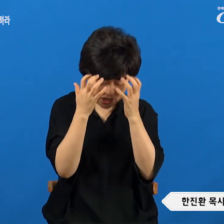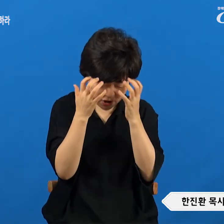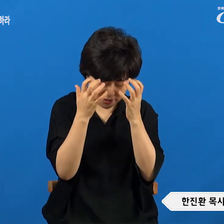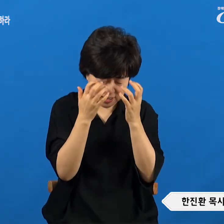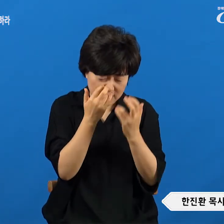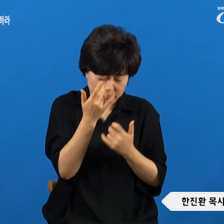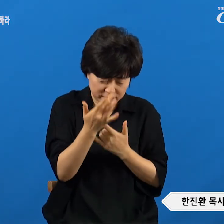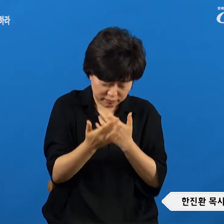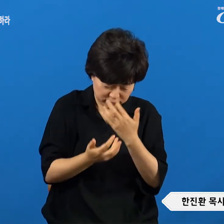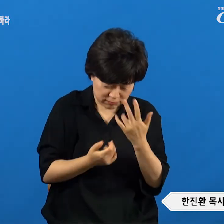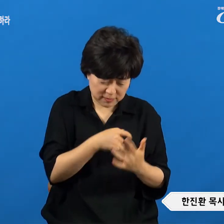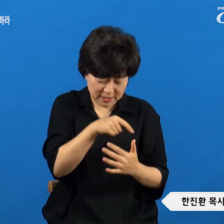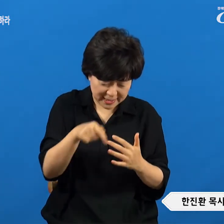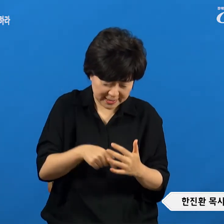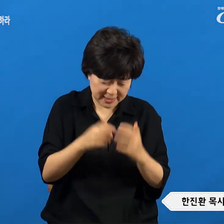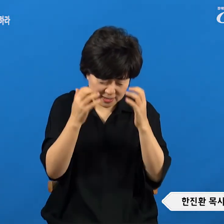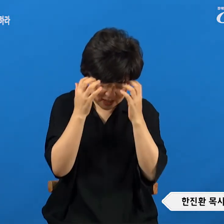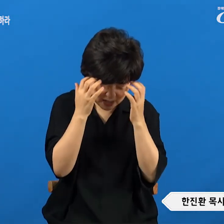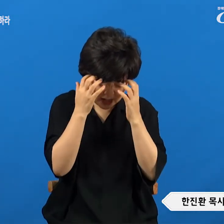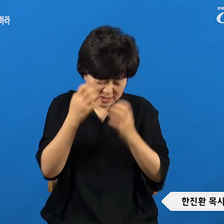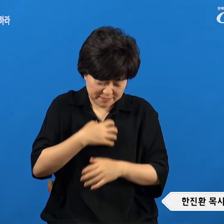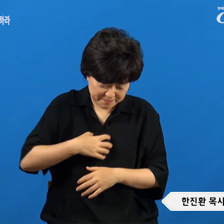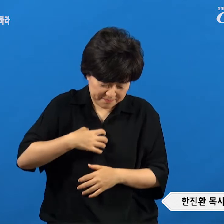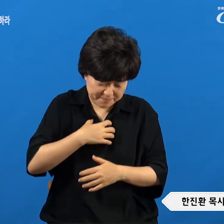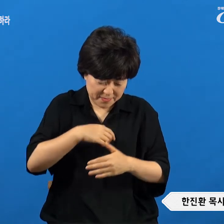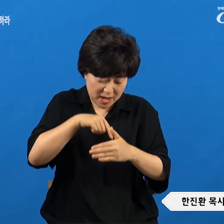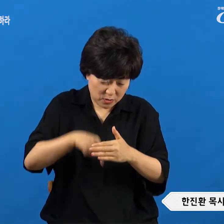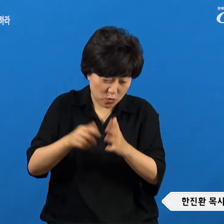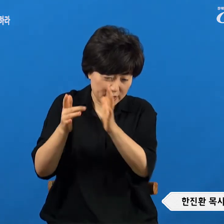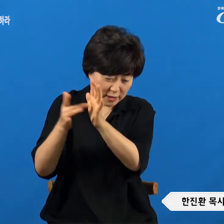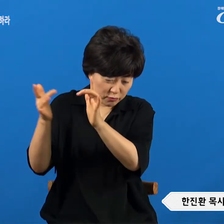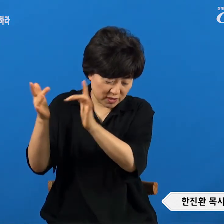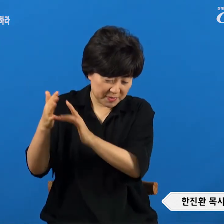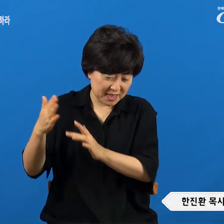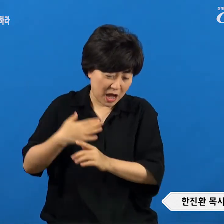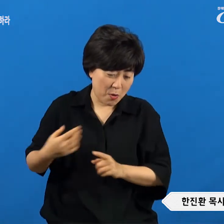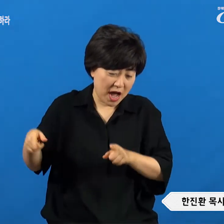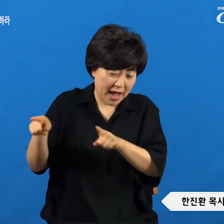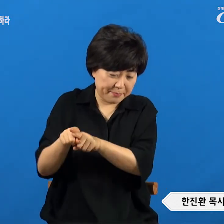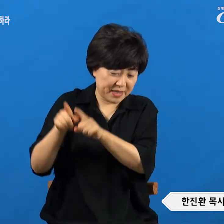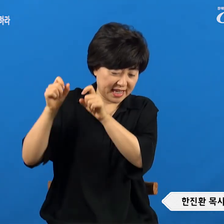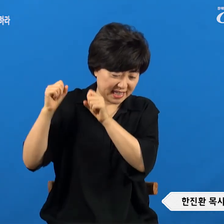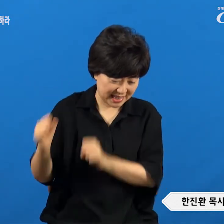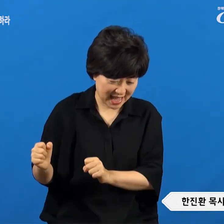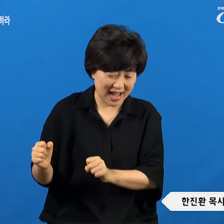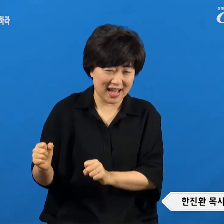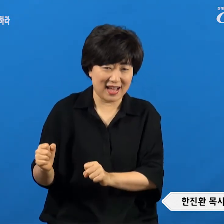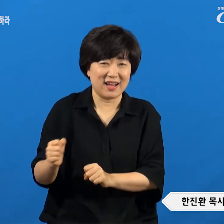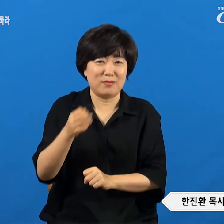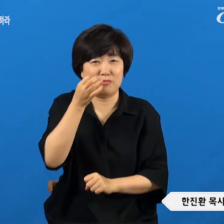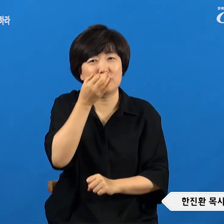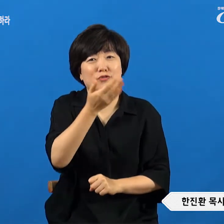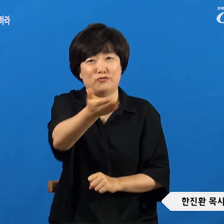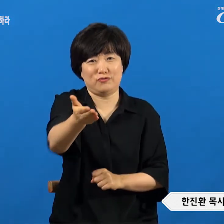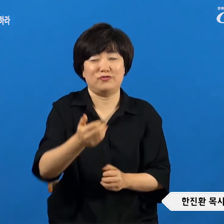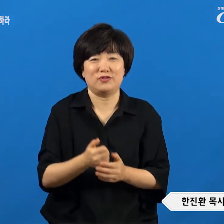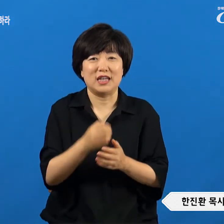속에 던져져도 주님이 오셔서 우리와 함께 하신다, 그것을 보여주는 것입니다. 시편